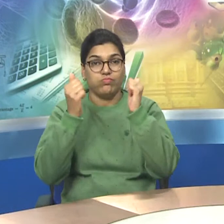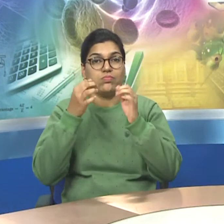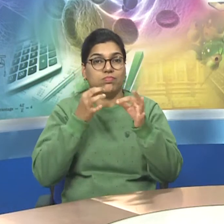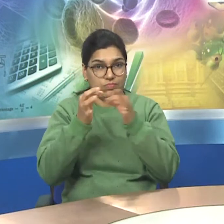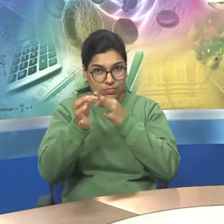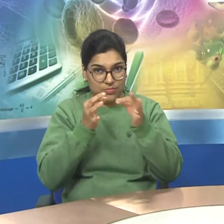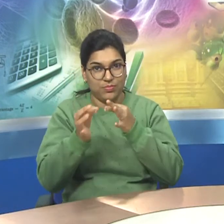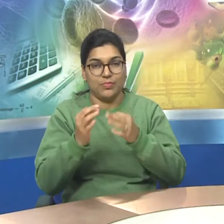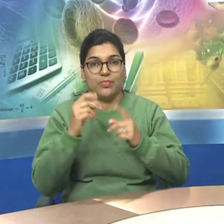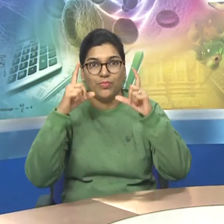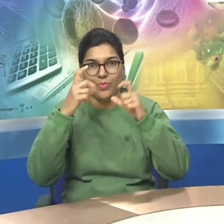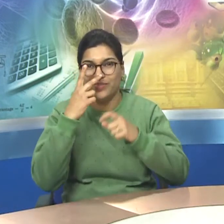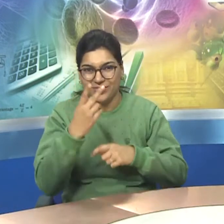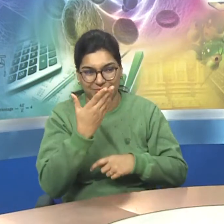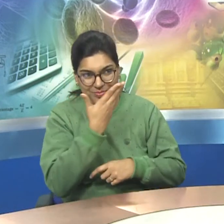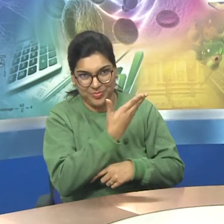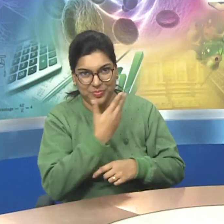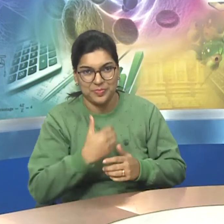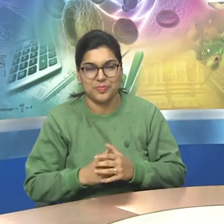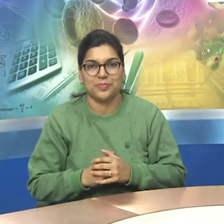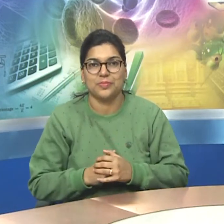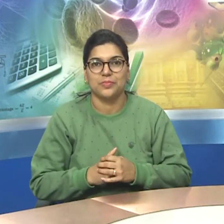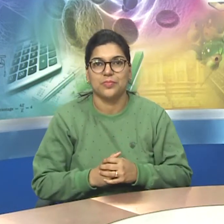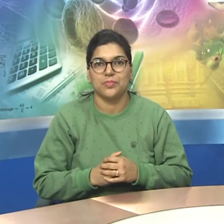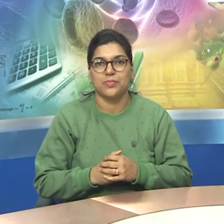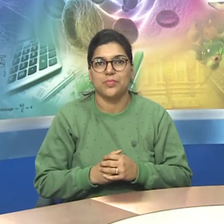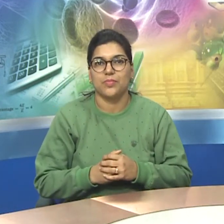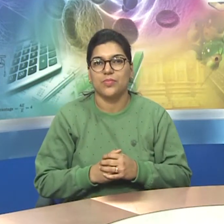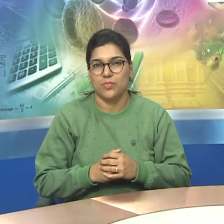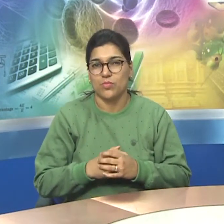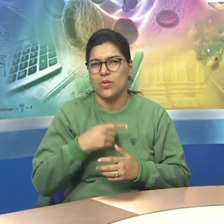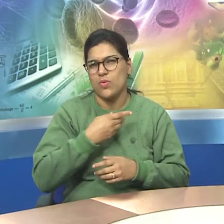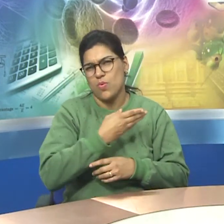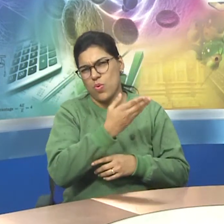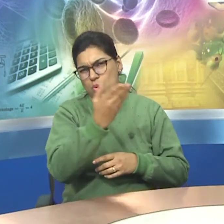These are the 2 lines which we will understand.